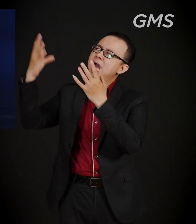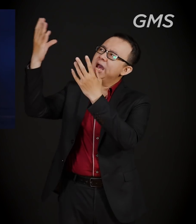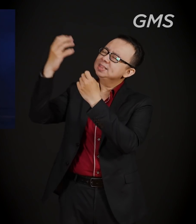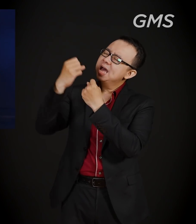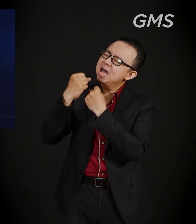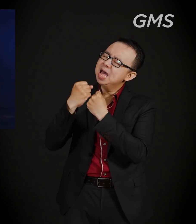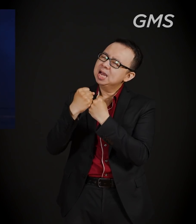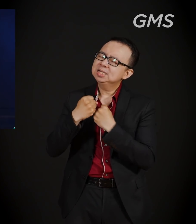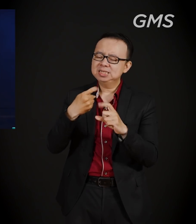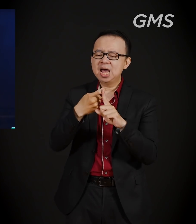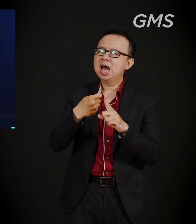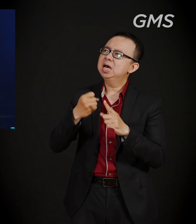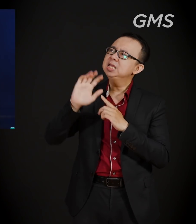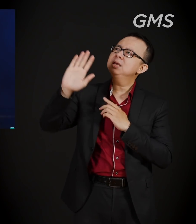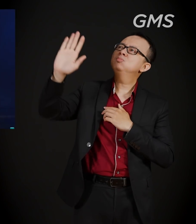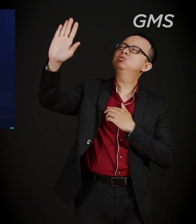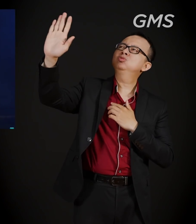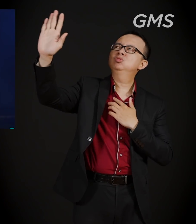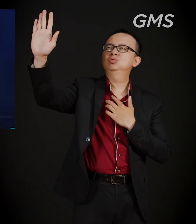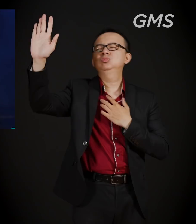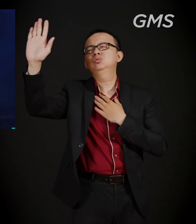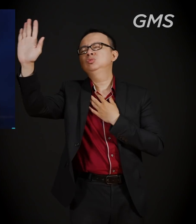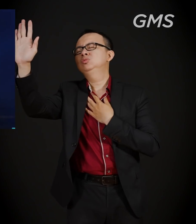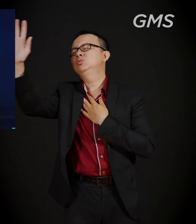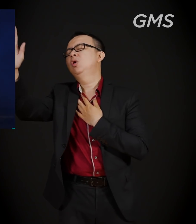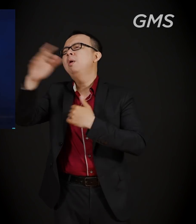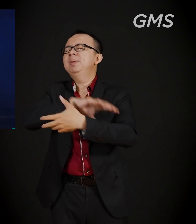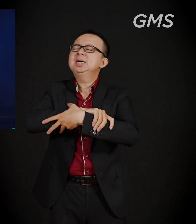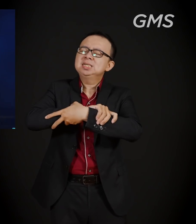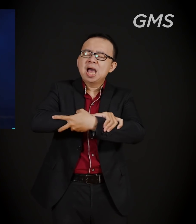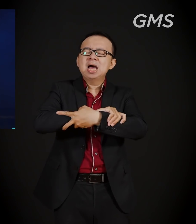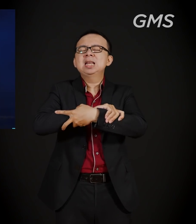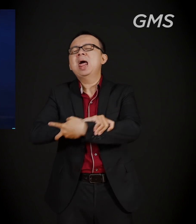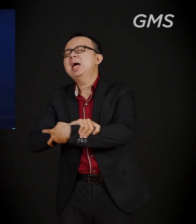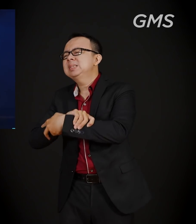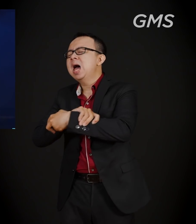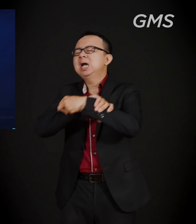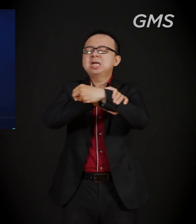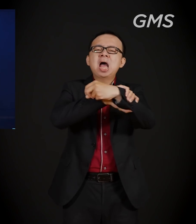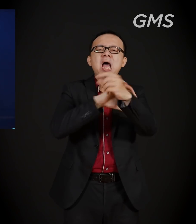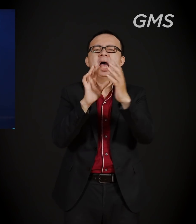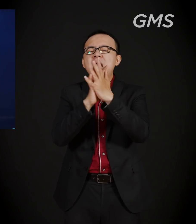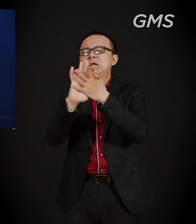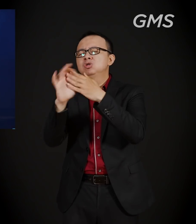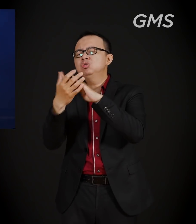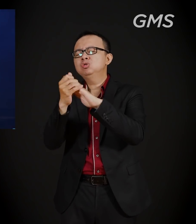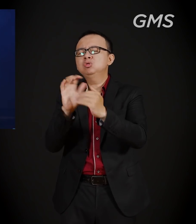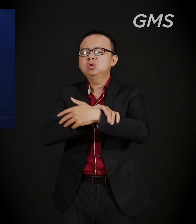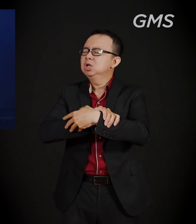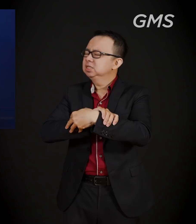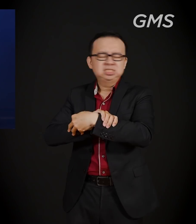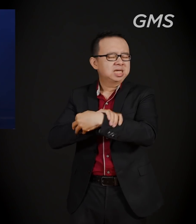pertolonganku datang dari-Mu. Katakan, peganglah